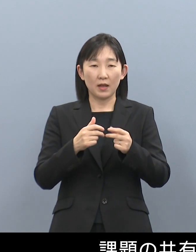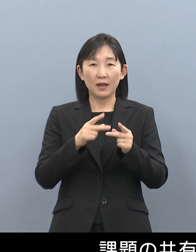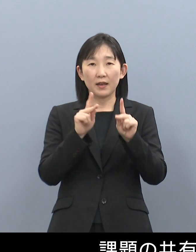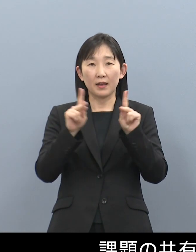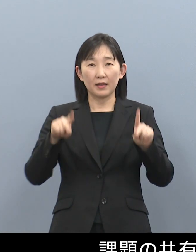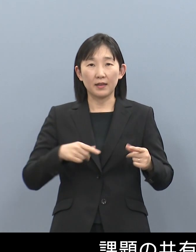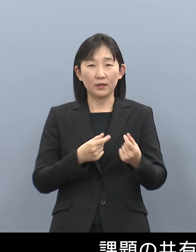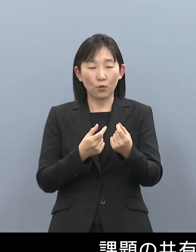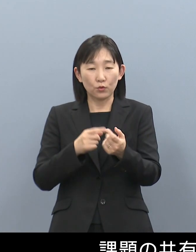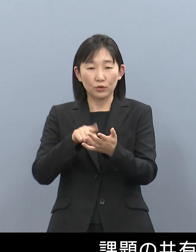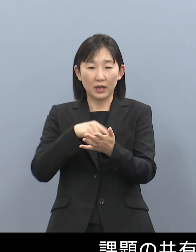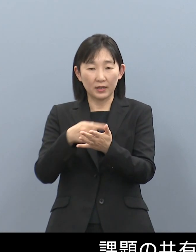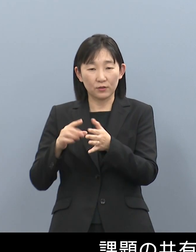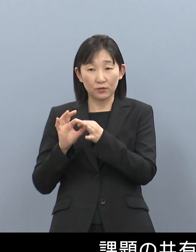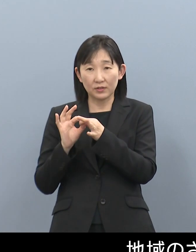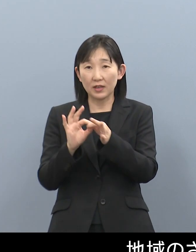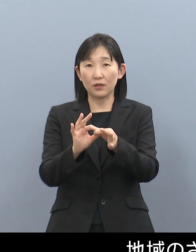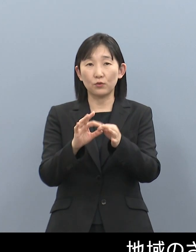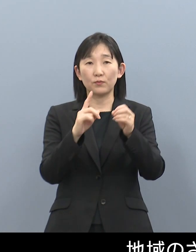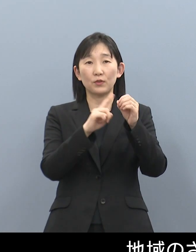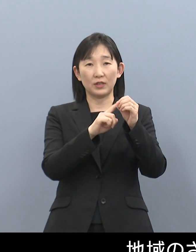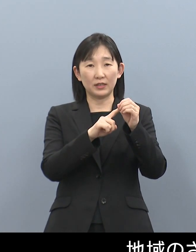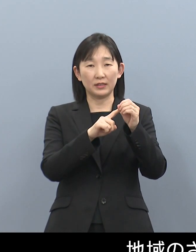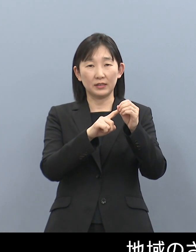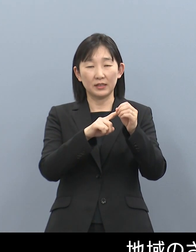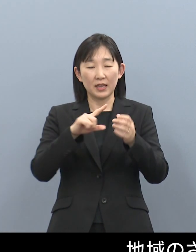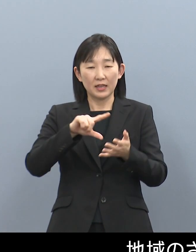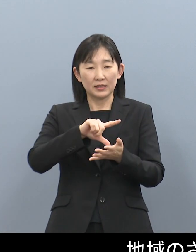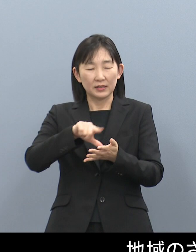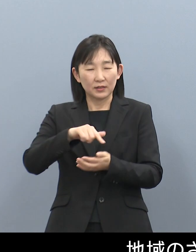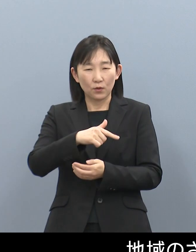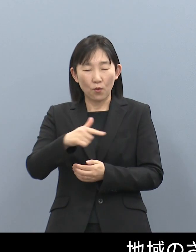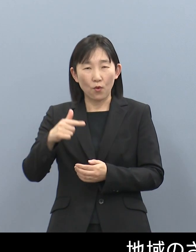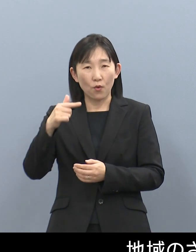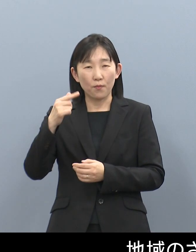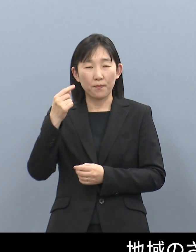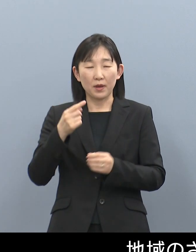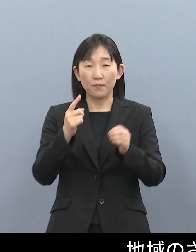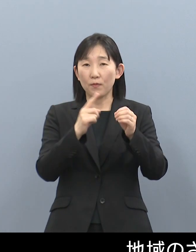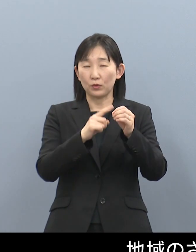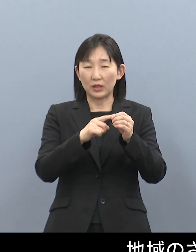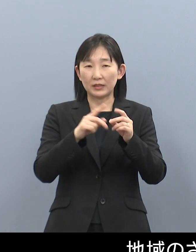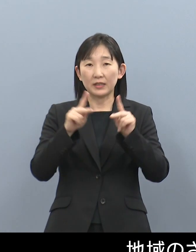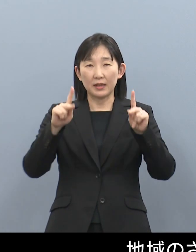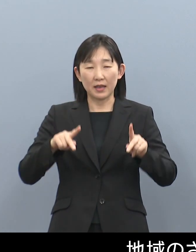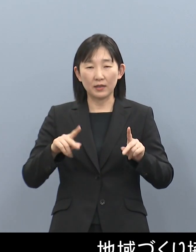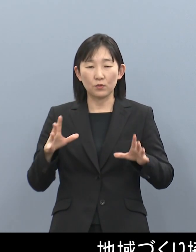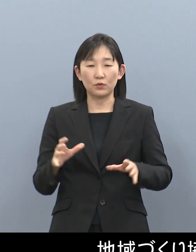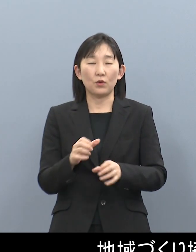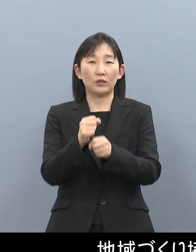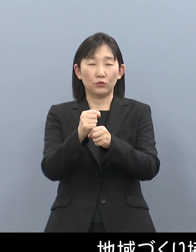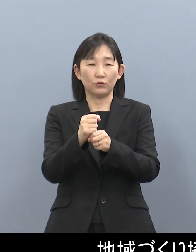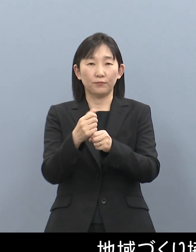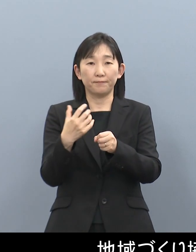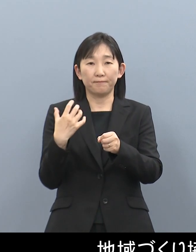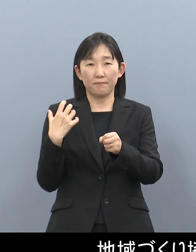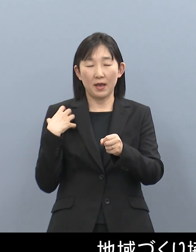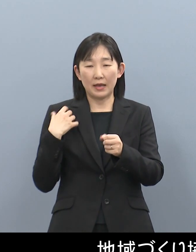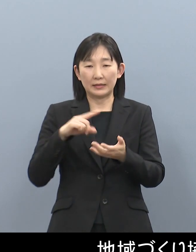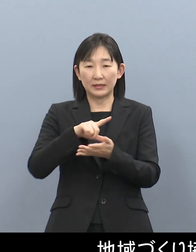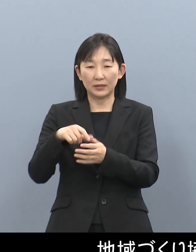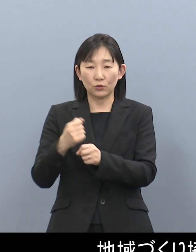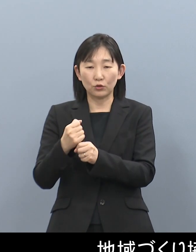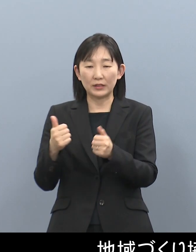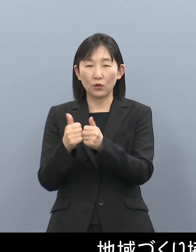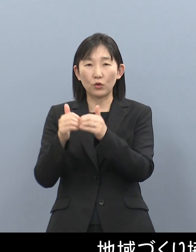有解決につなげていくため、地域のさまざまな意見や課題を集約されております地域づくり協議会等